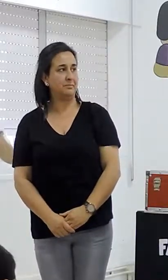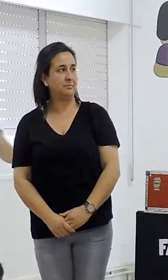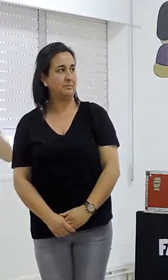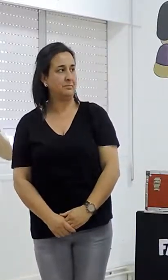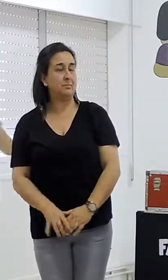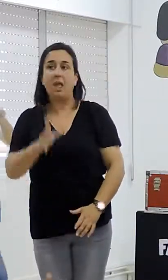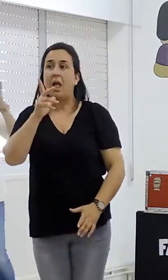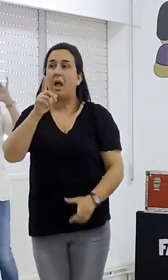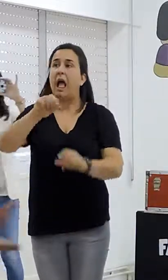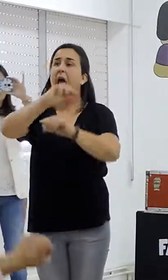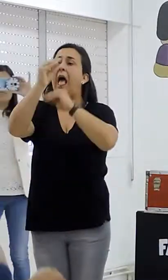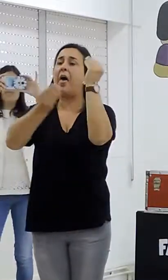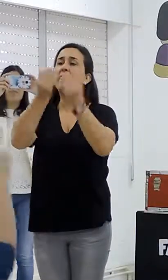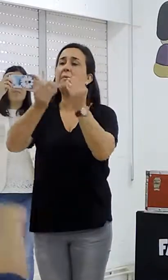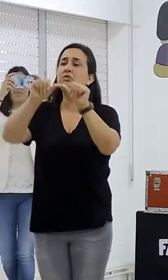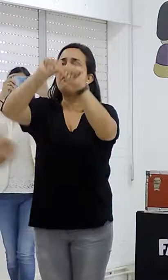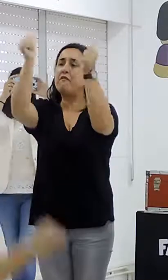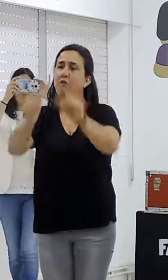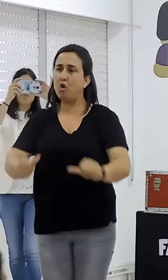Vamos a hacer primero